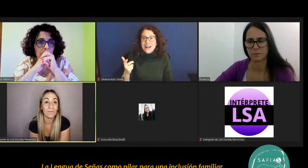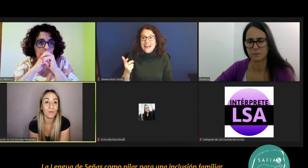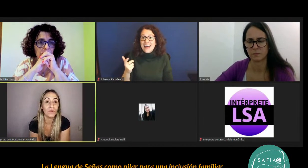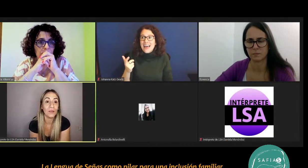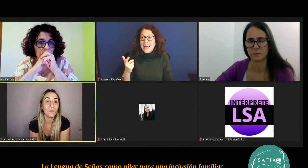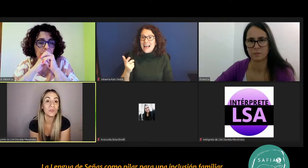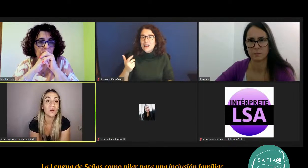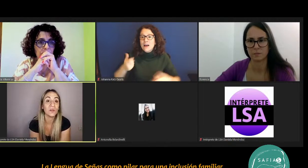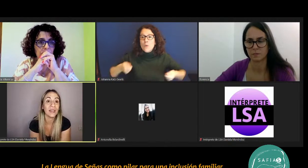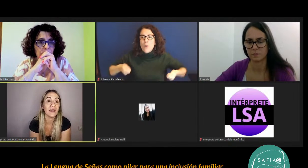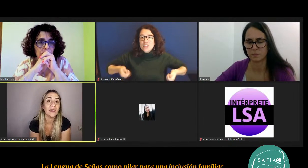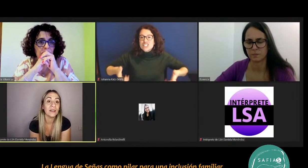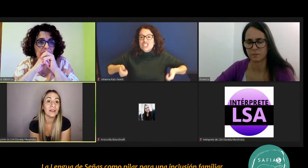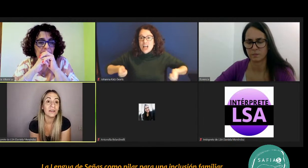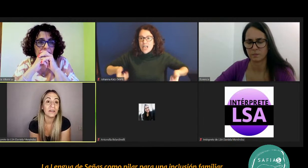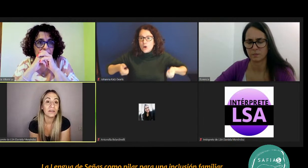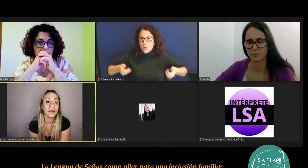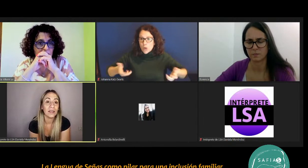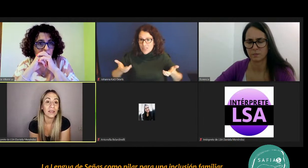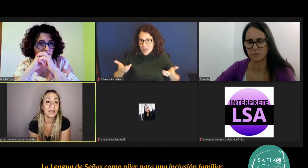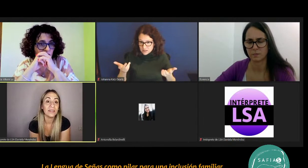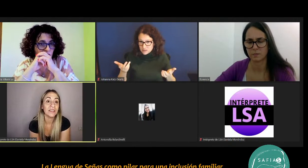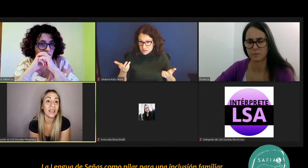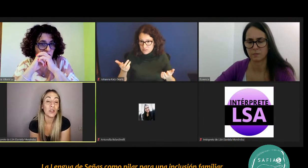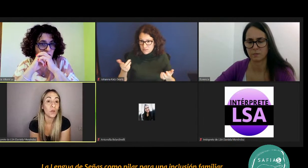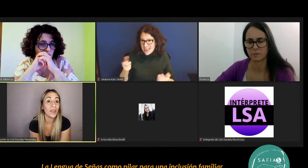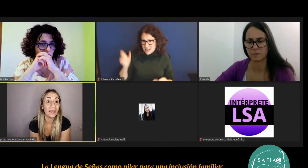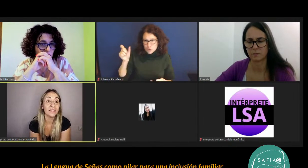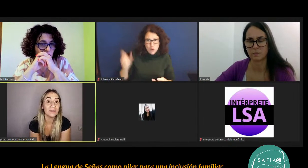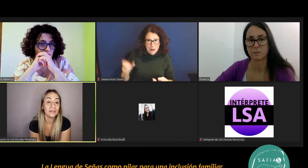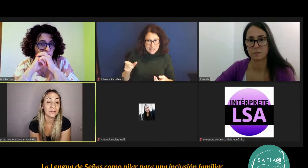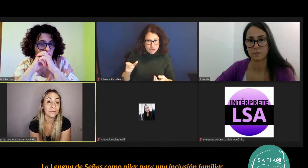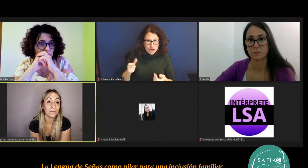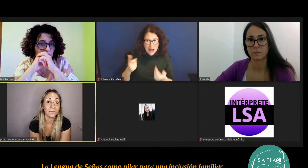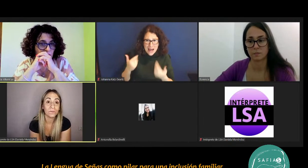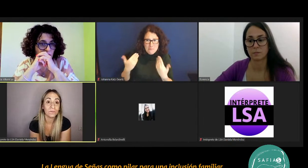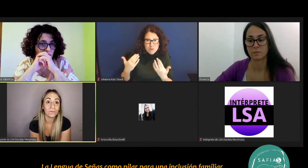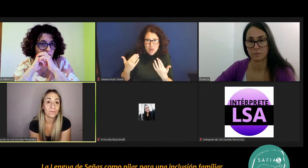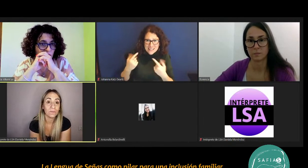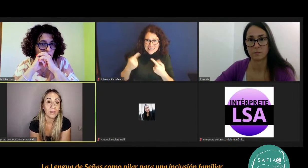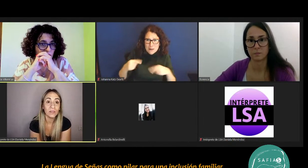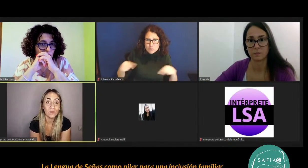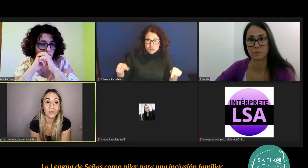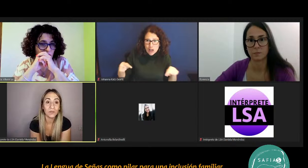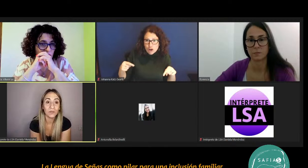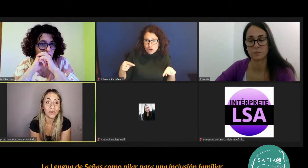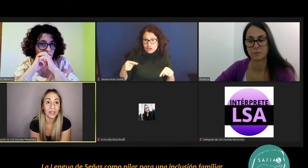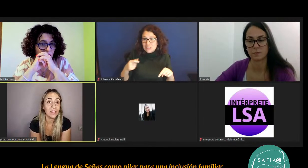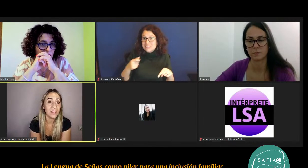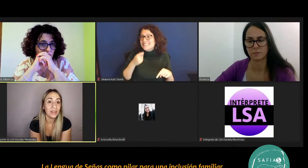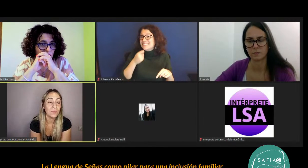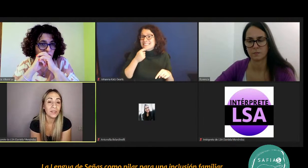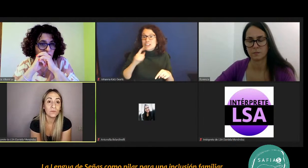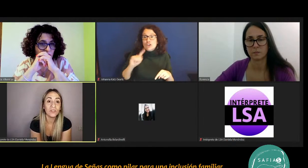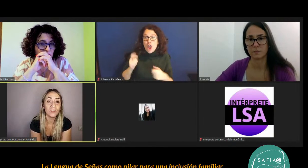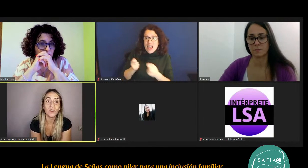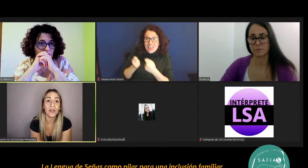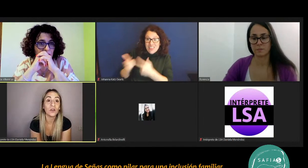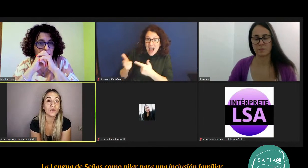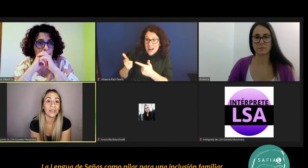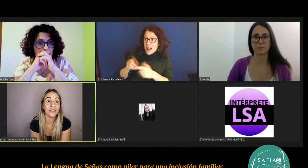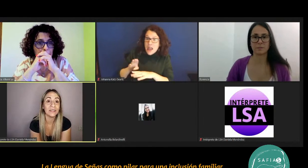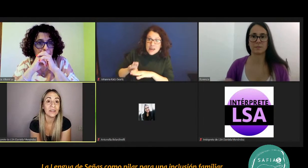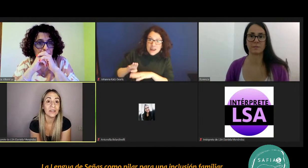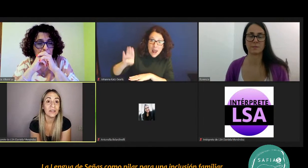Por ejemplo, una persona en silla de ruedas es una persona que puede hacer muchas